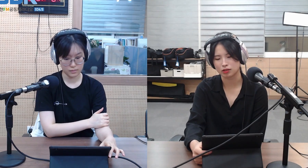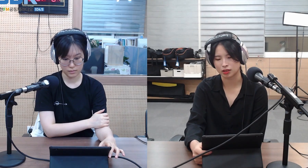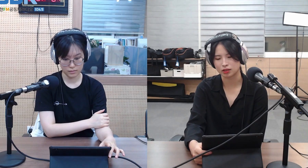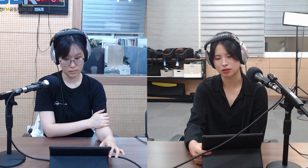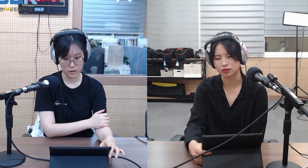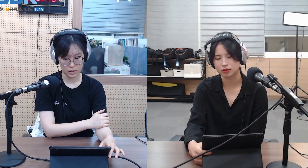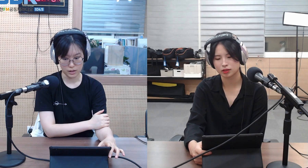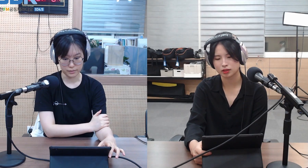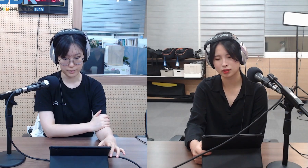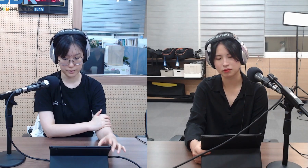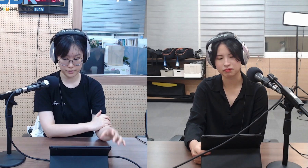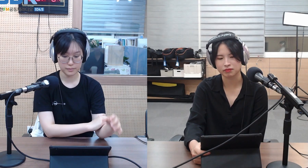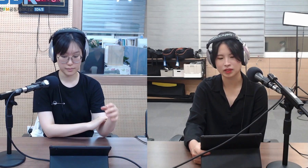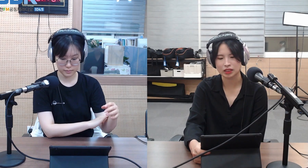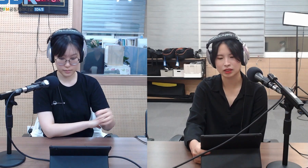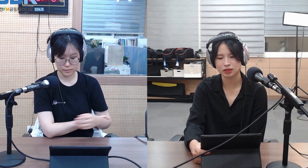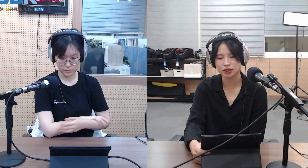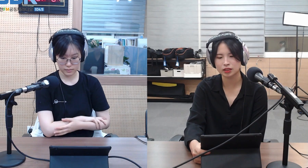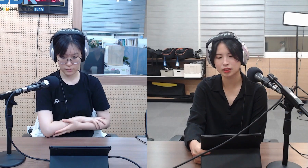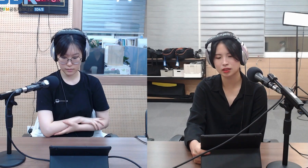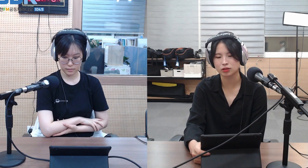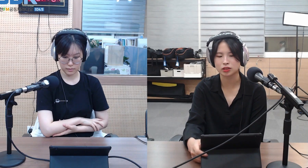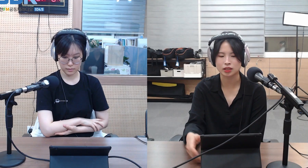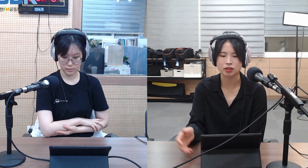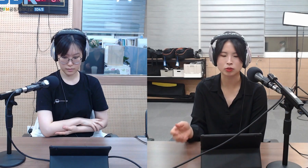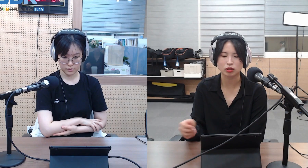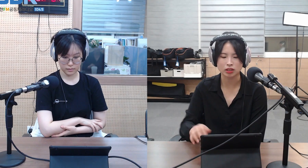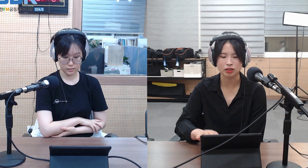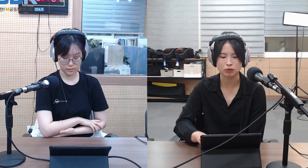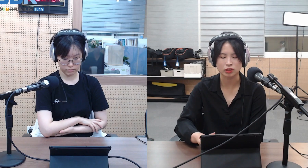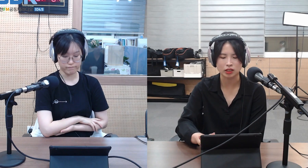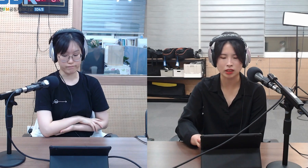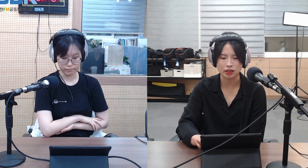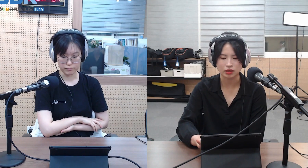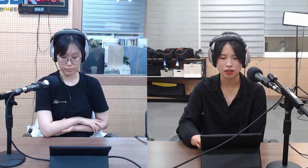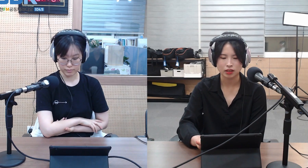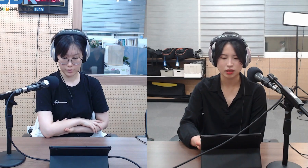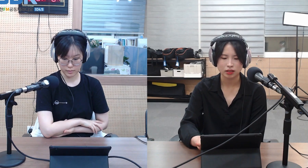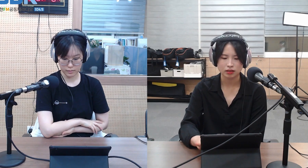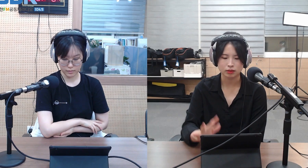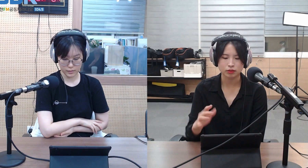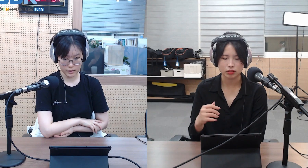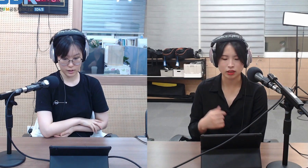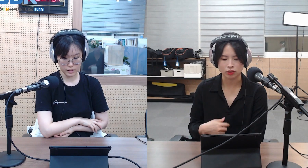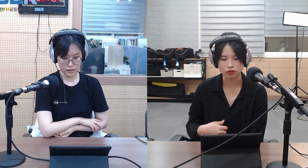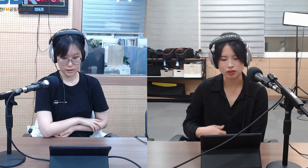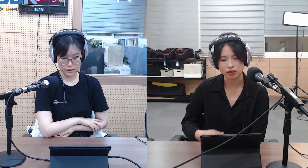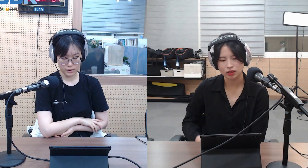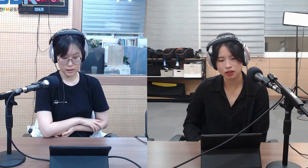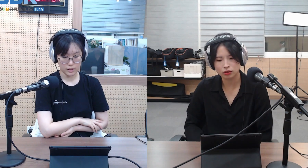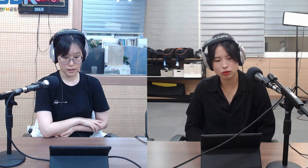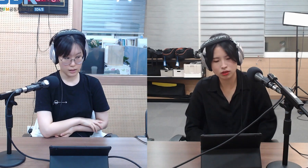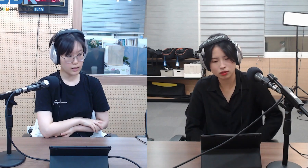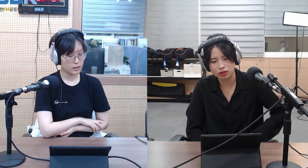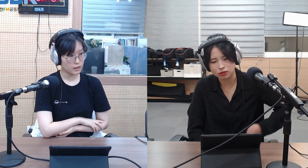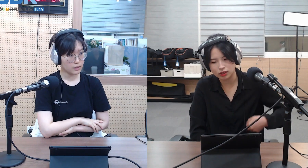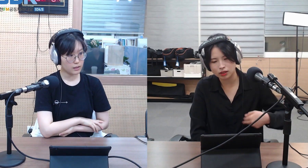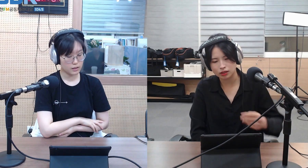같아요. 맞아요. 당사자들이 더 잘 알고 있기 때문에 그분들에게 더 듣는 게 효과적이라고 생각을